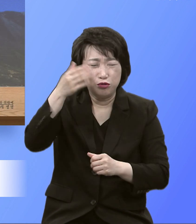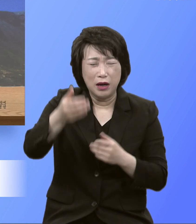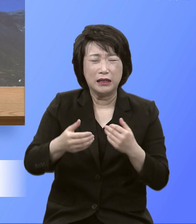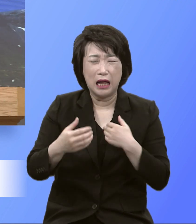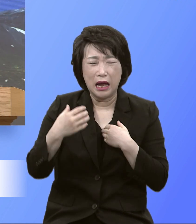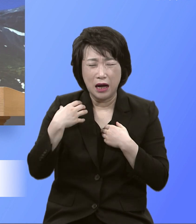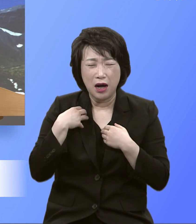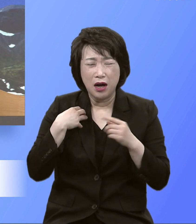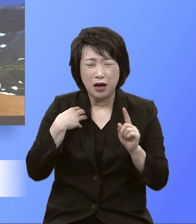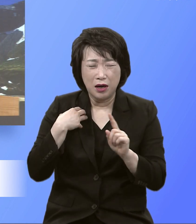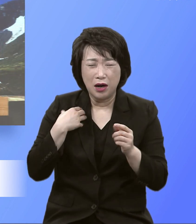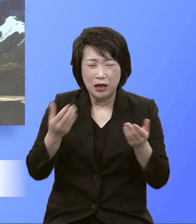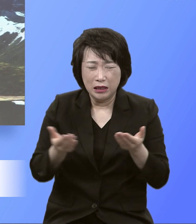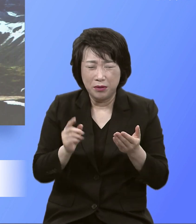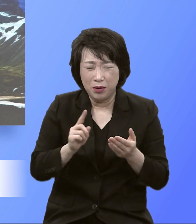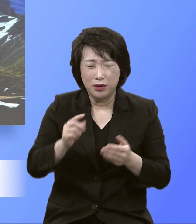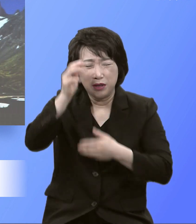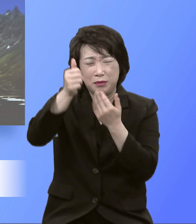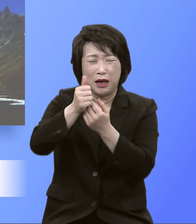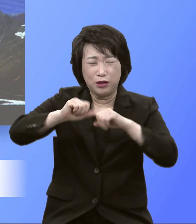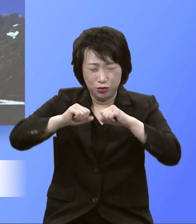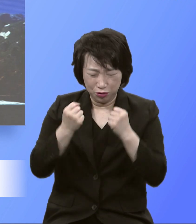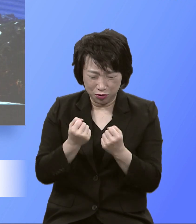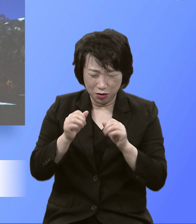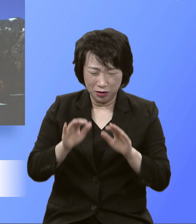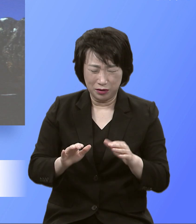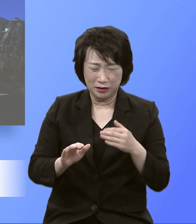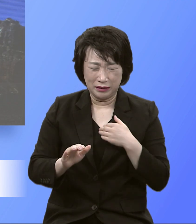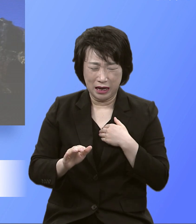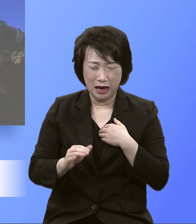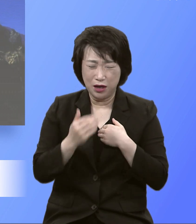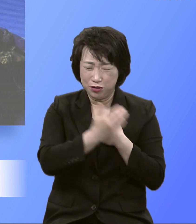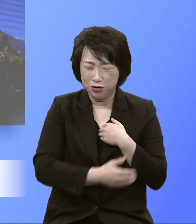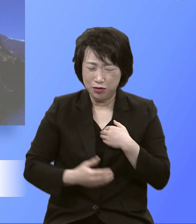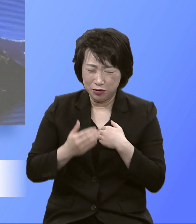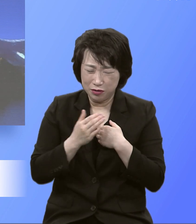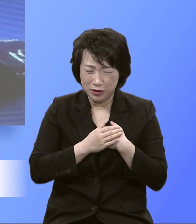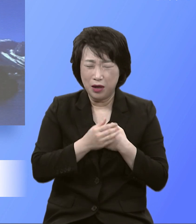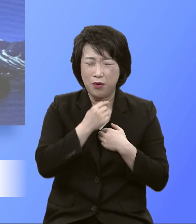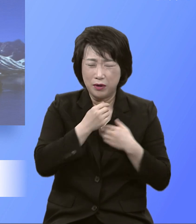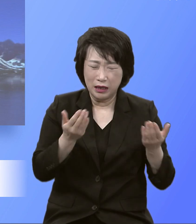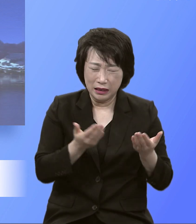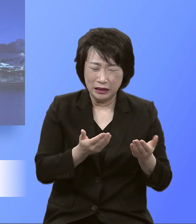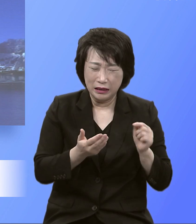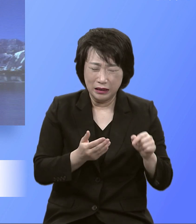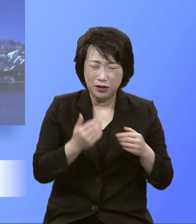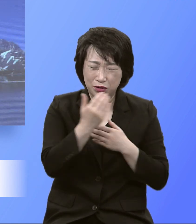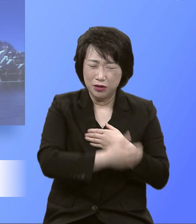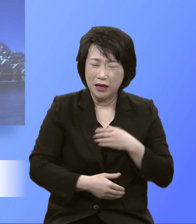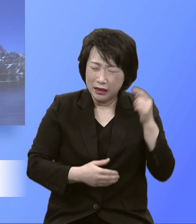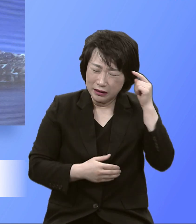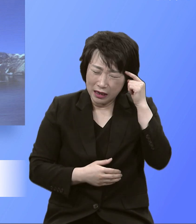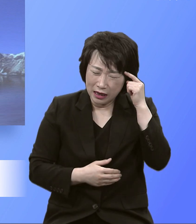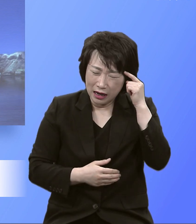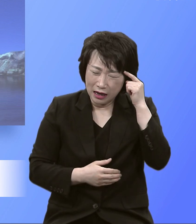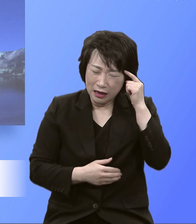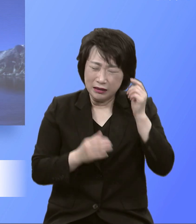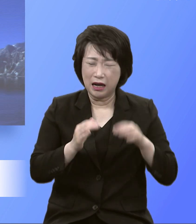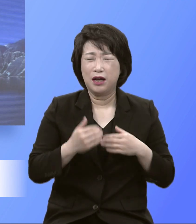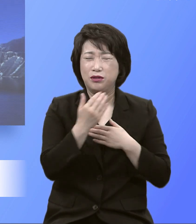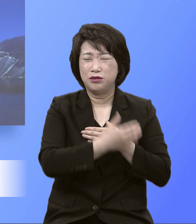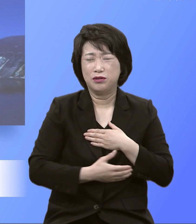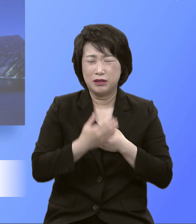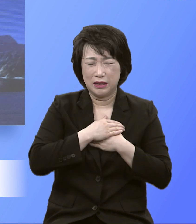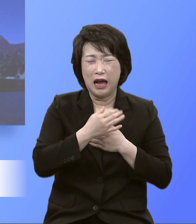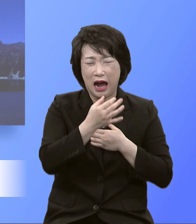내가 어떻게 성령에게 복종해서 육신의 요구와 육신의 생각과